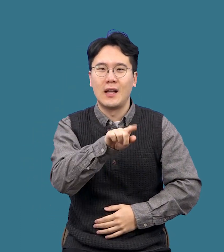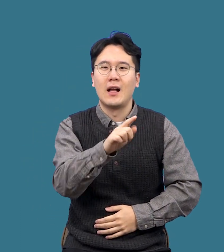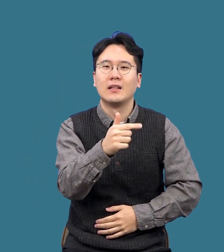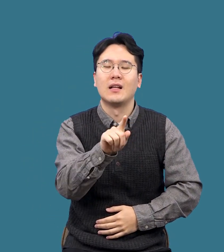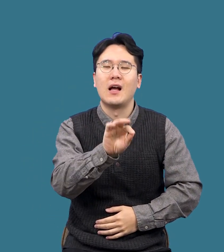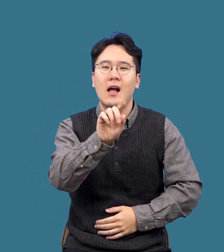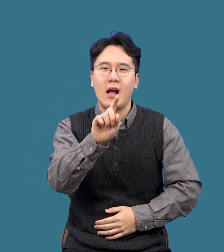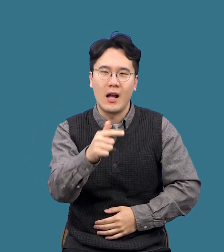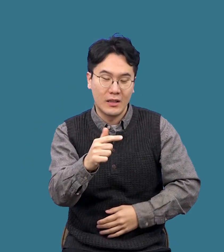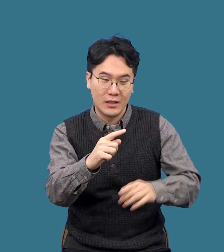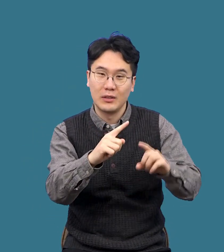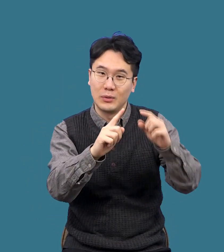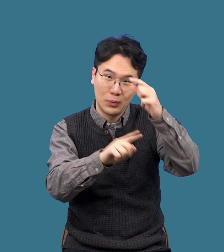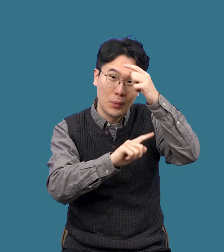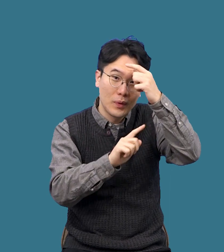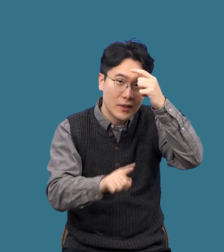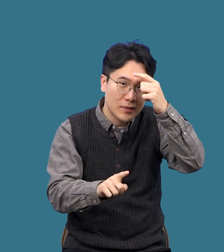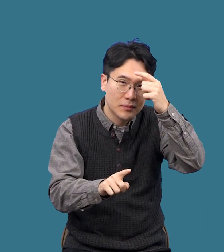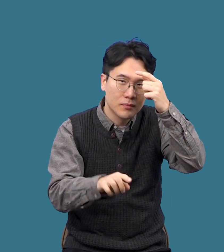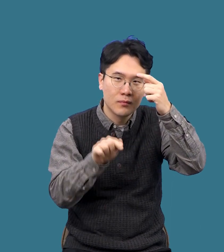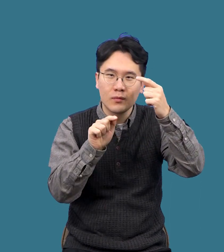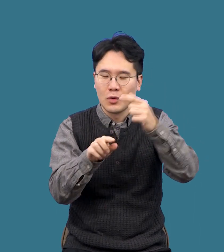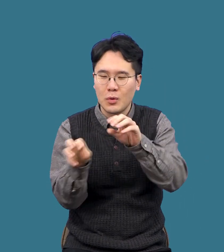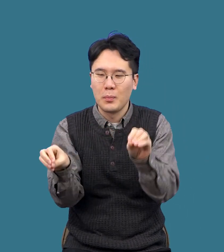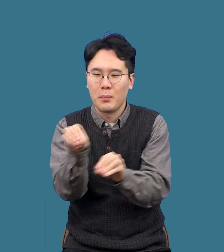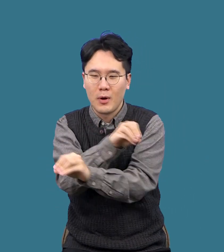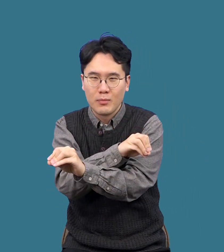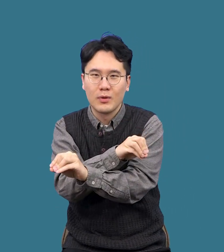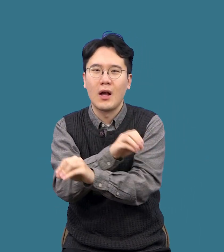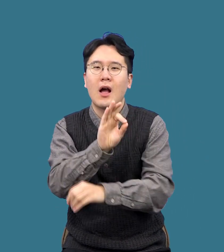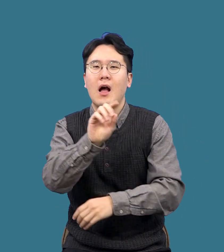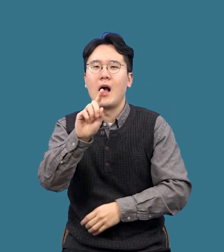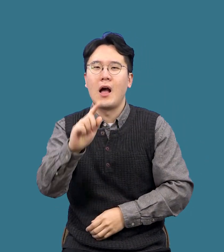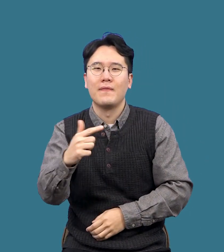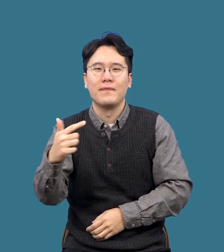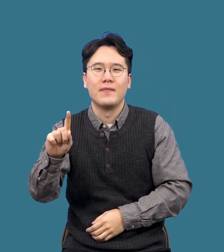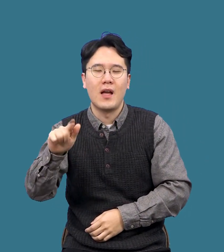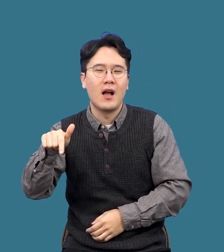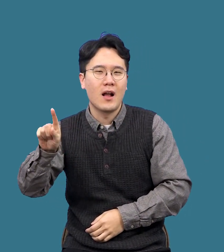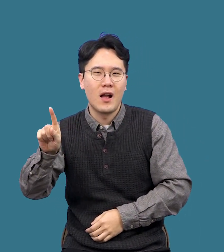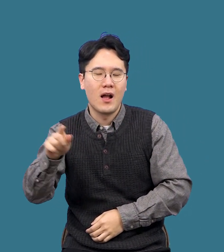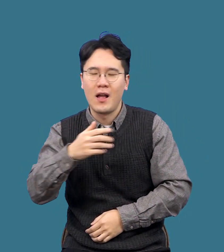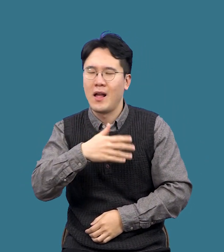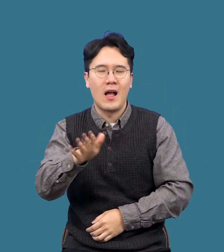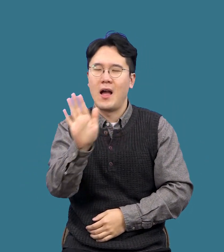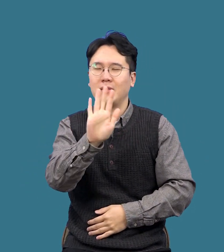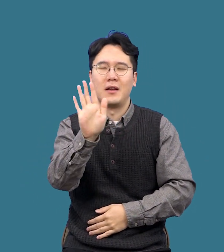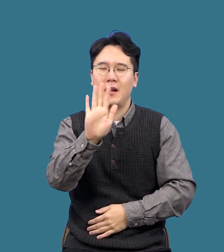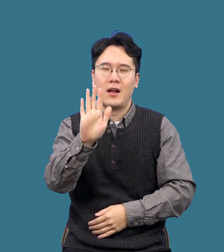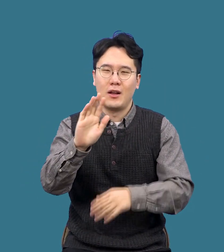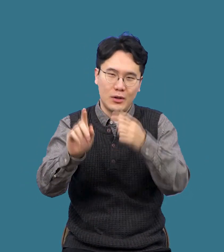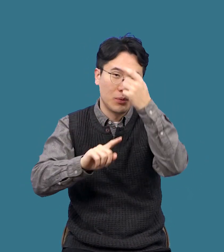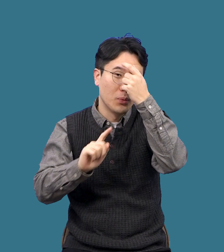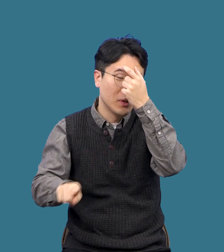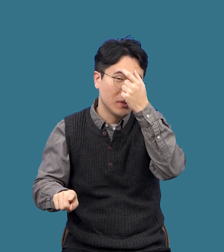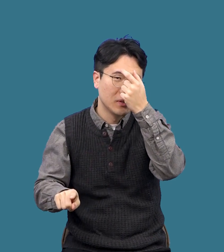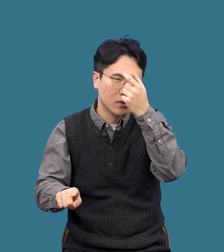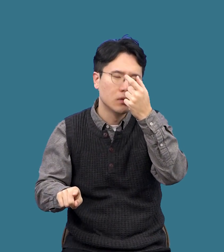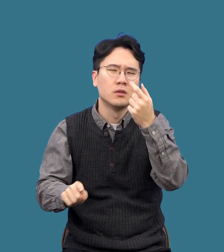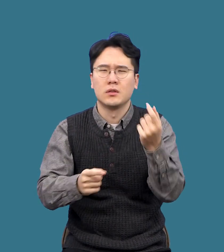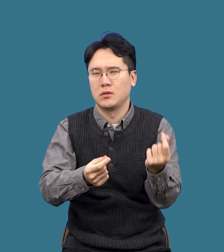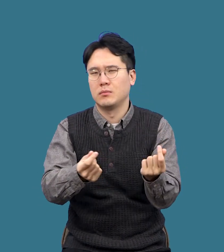교인이죠. 네, 이런 교우들도 생겨났습니다. 그럼에도 불구하고 기독교 역사에는